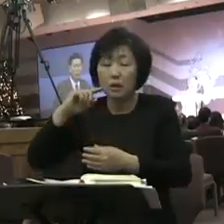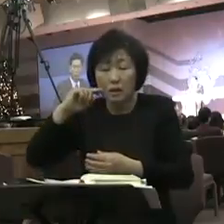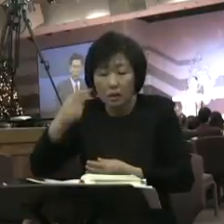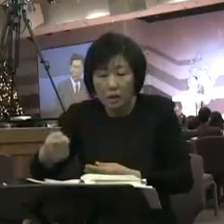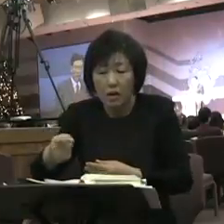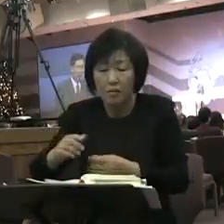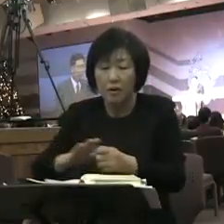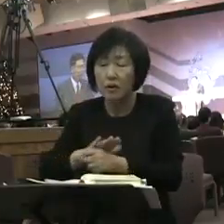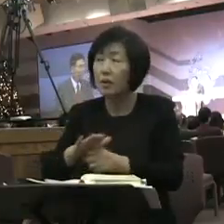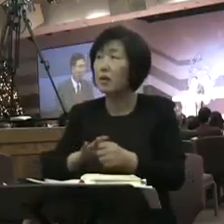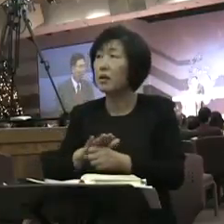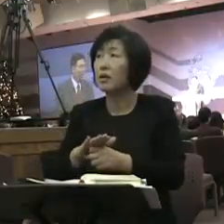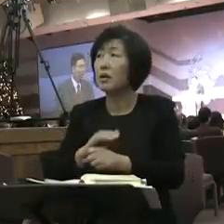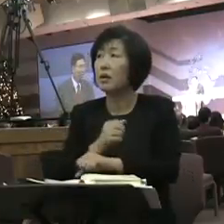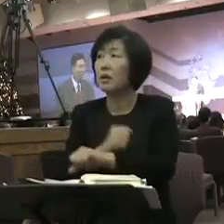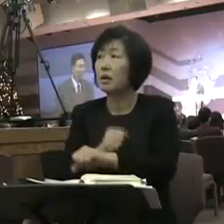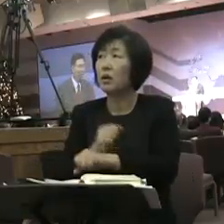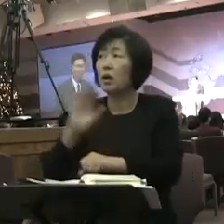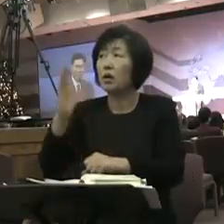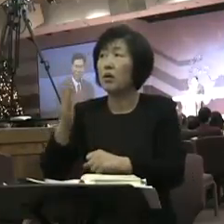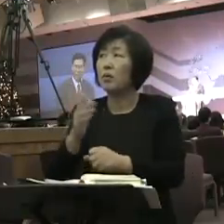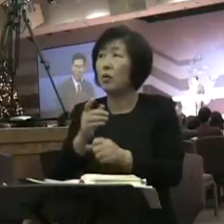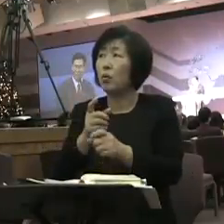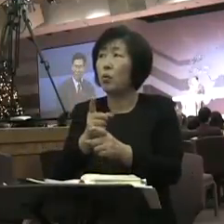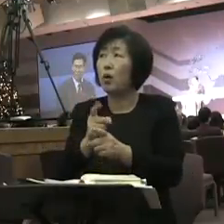되면 그게 원수입니까 아닙니까?